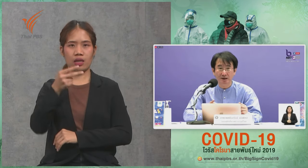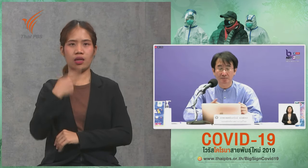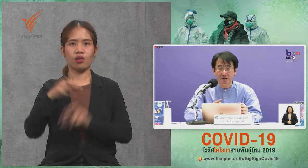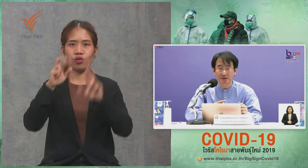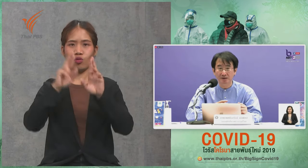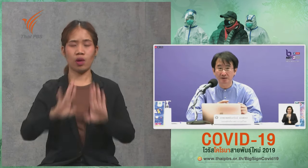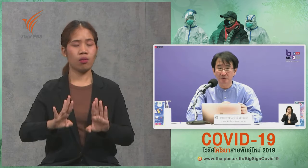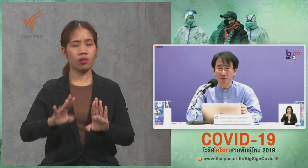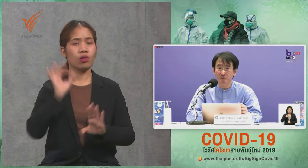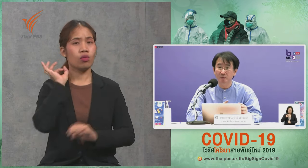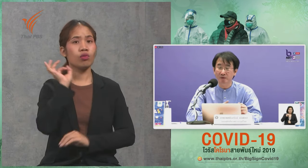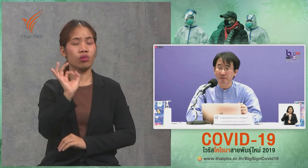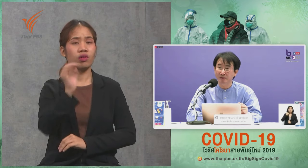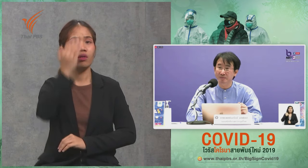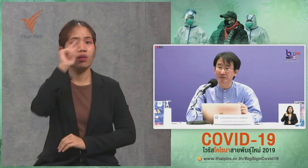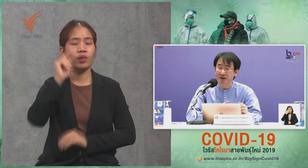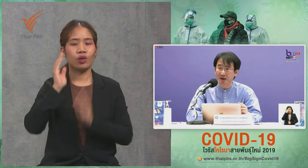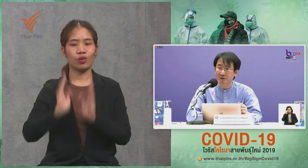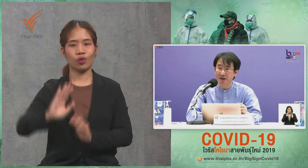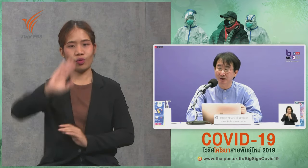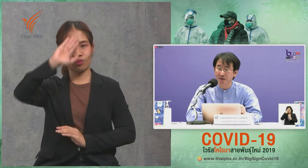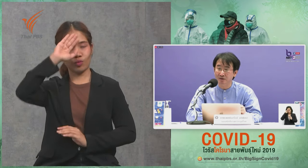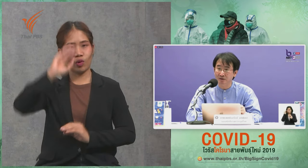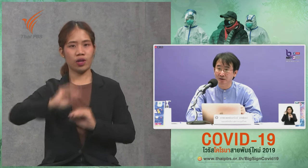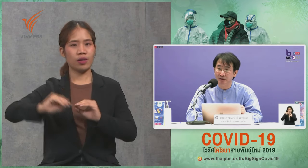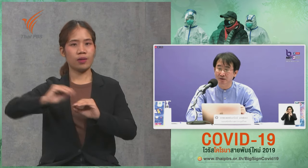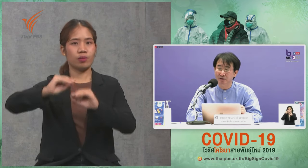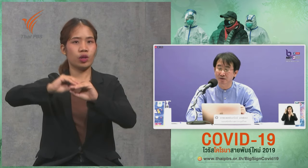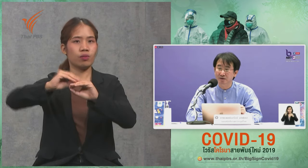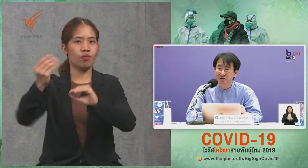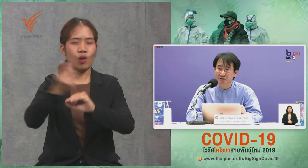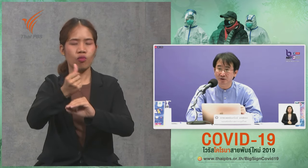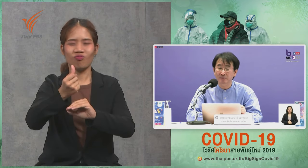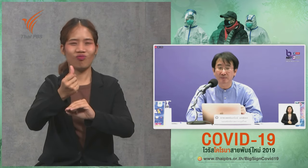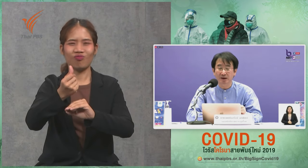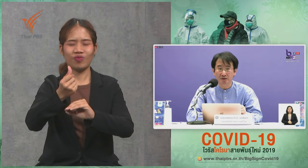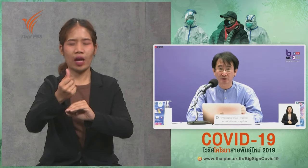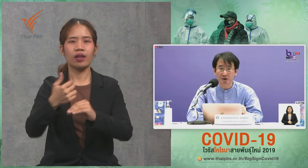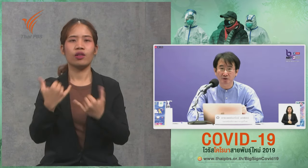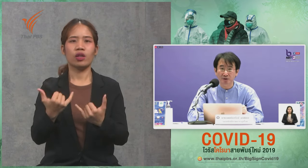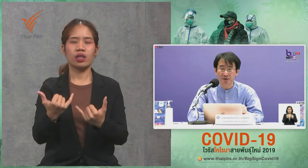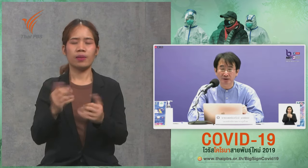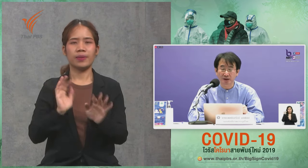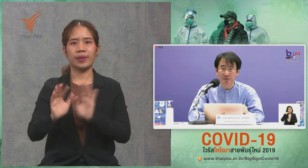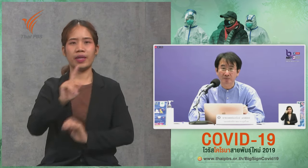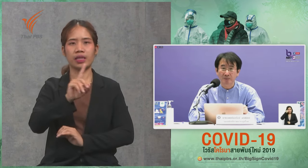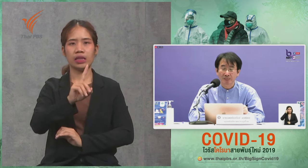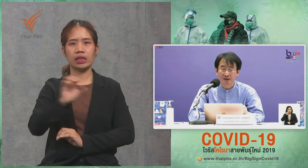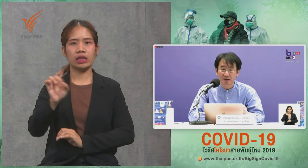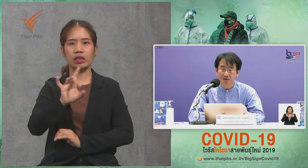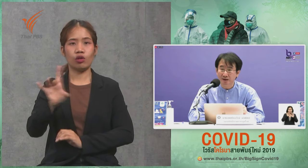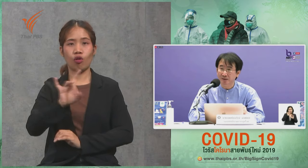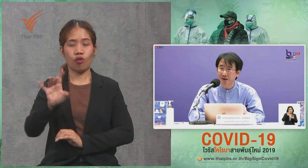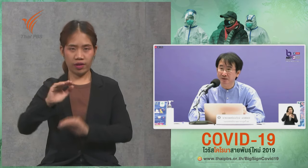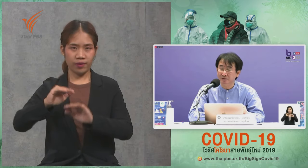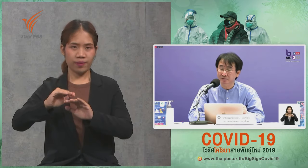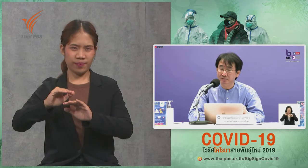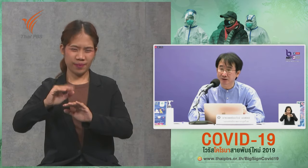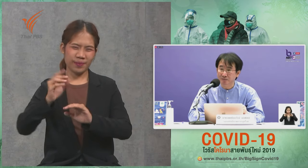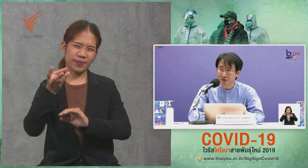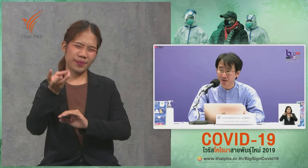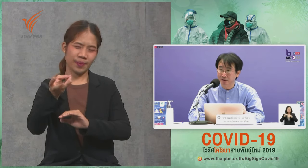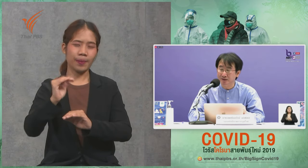ที่ดีนะครับที่จำนวนผู้ป่วยไม่เพิ่มขึ้นมาหลายวันแล้วแล้วก็ตอนนี้ก็อยู่ที่ประมาณ100คนนะครับถ้าเราสาม